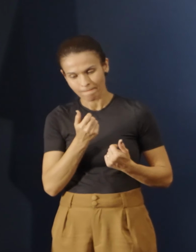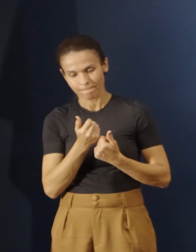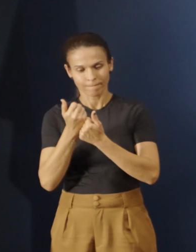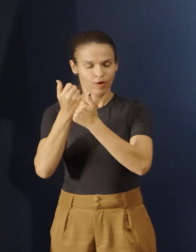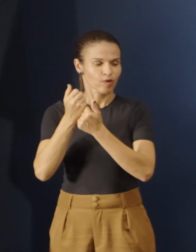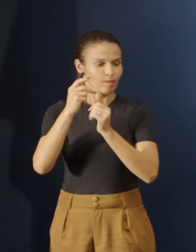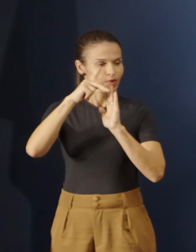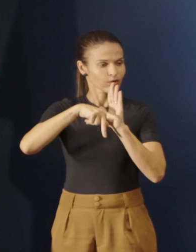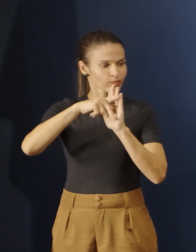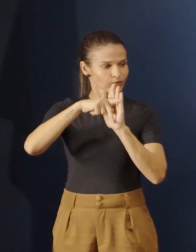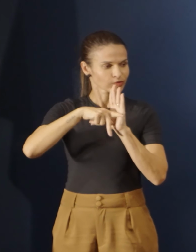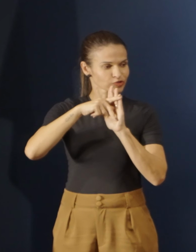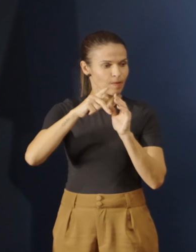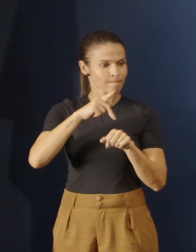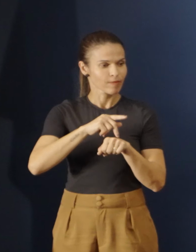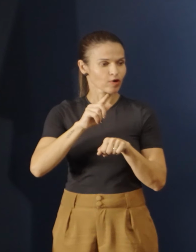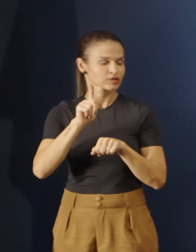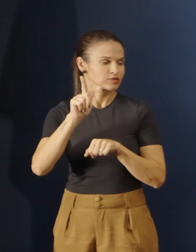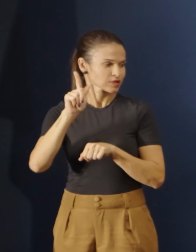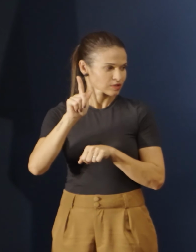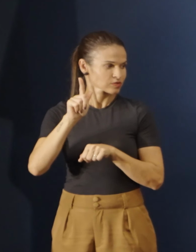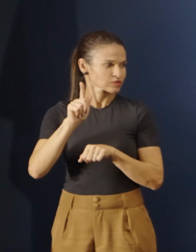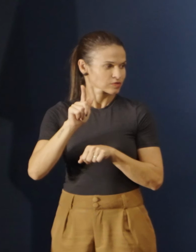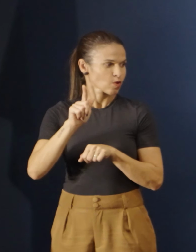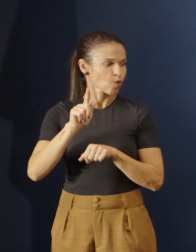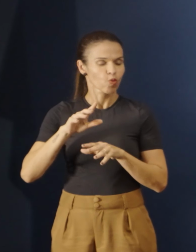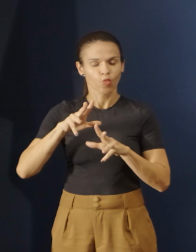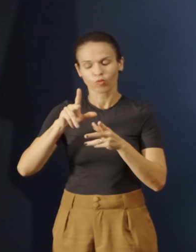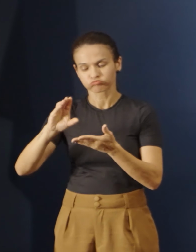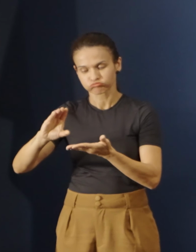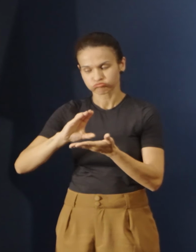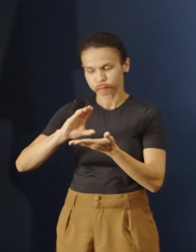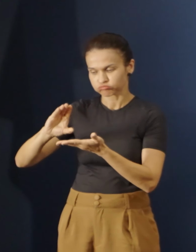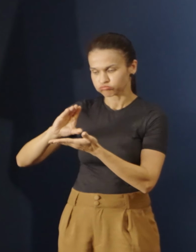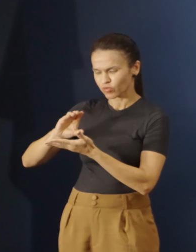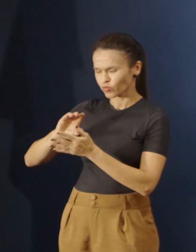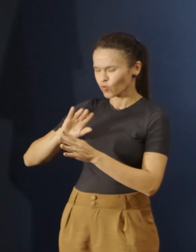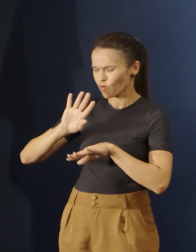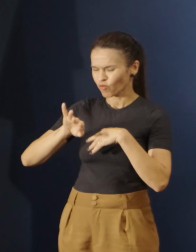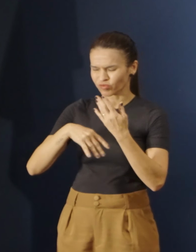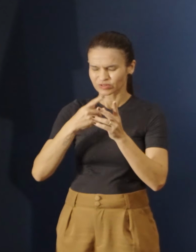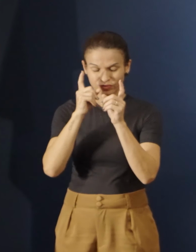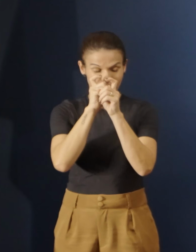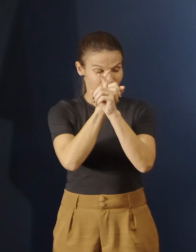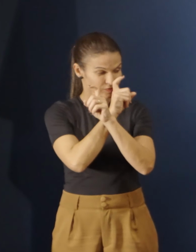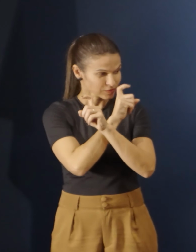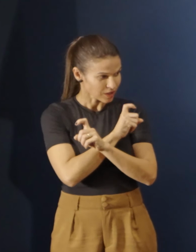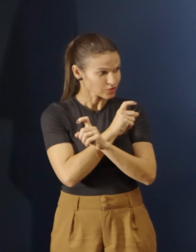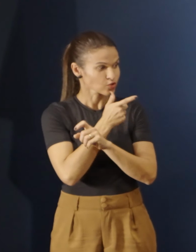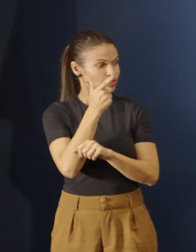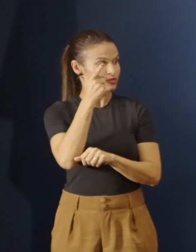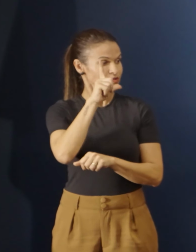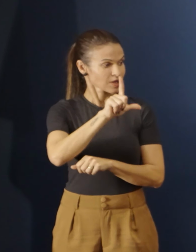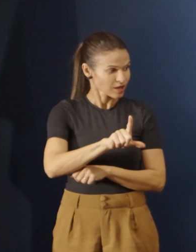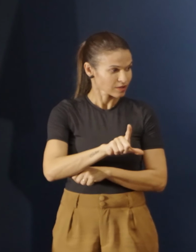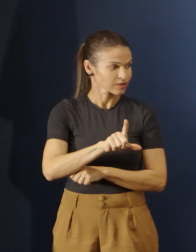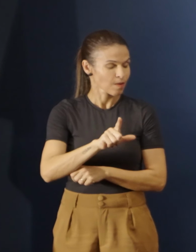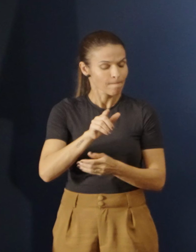nosso programa de pós-graduação, que mesmo com todos os cortes orçamentários, com todas as confusões e dificuldades, ainda consegue